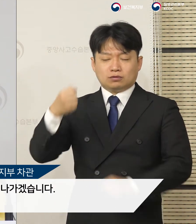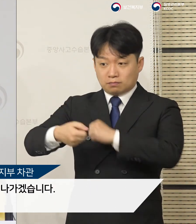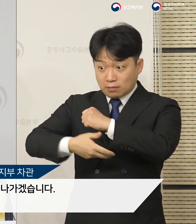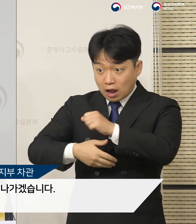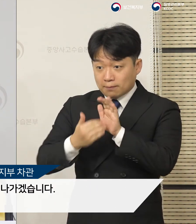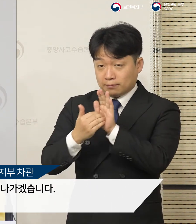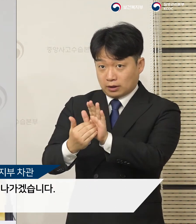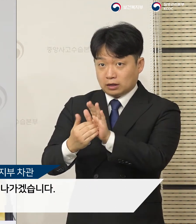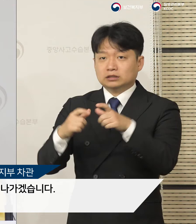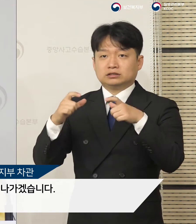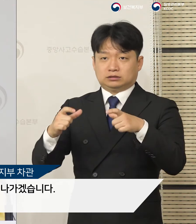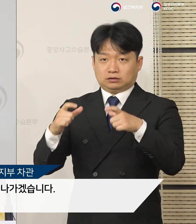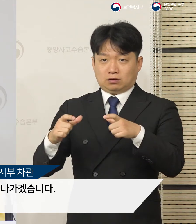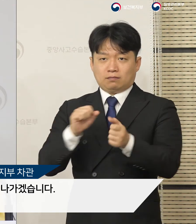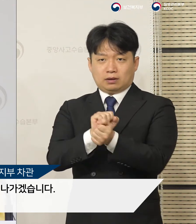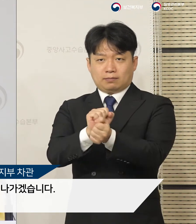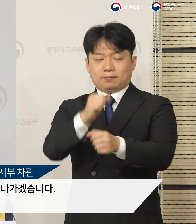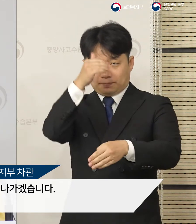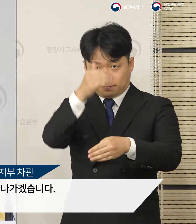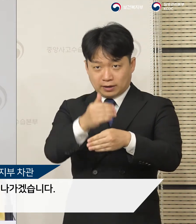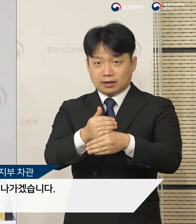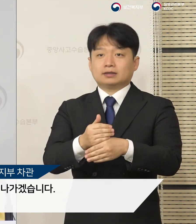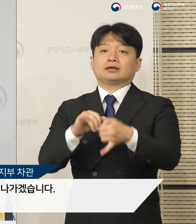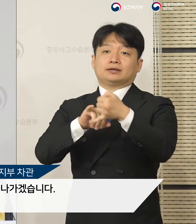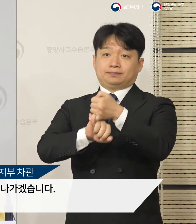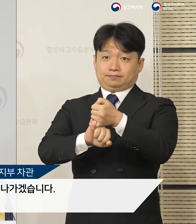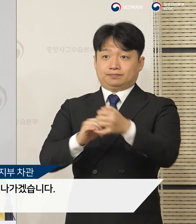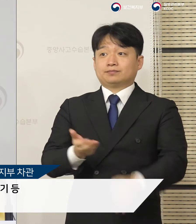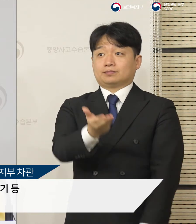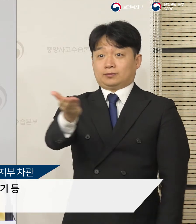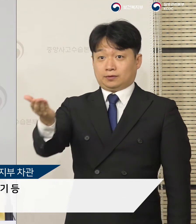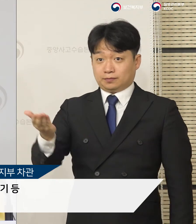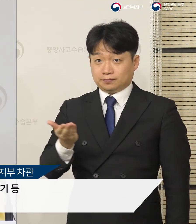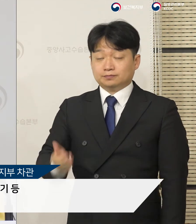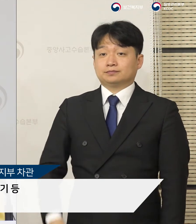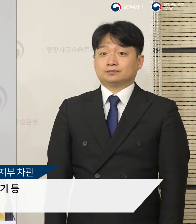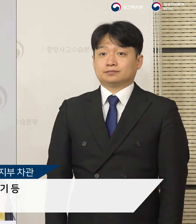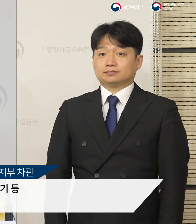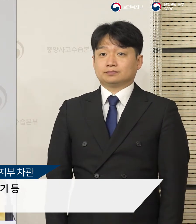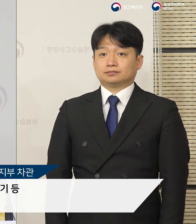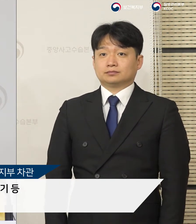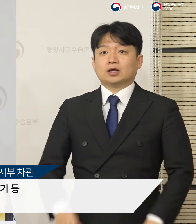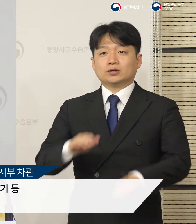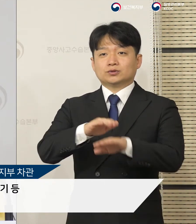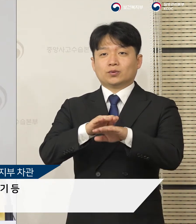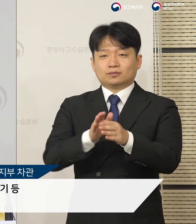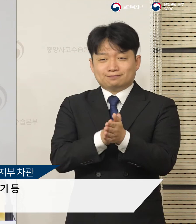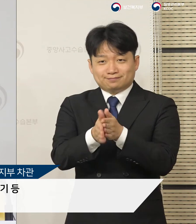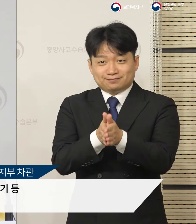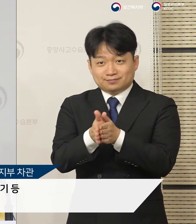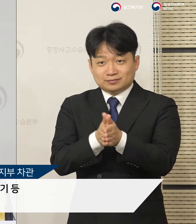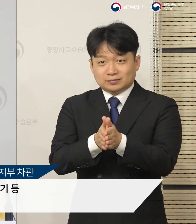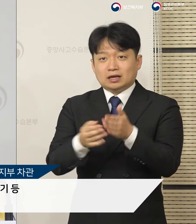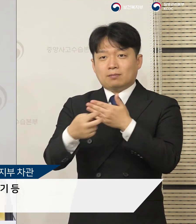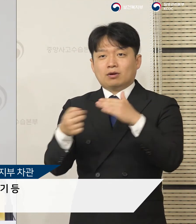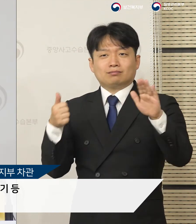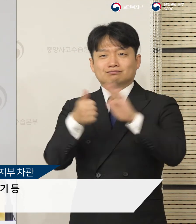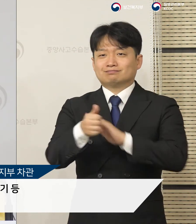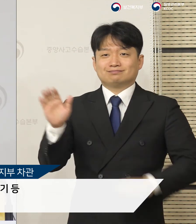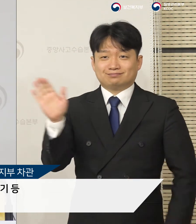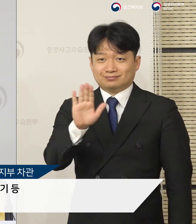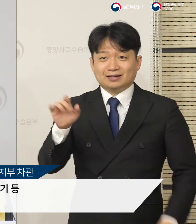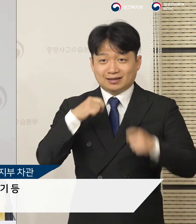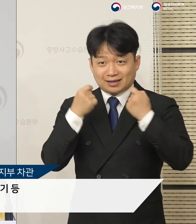국내 유입과 지역 확산을 차단해 나가겠습니다. 국민 여러분들께서도 손 씻기와 병문안 안 하기